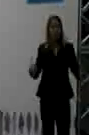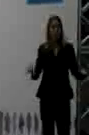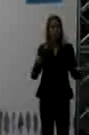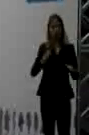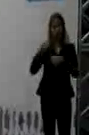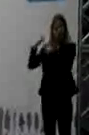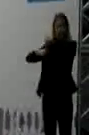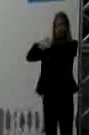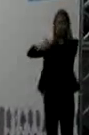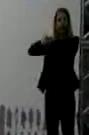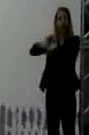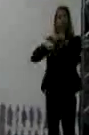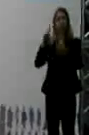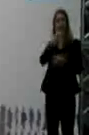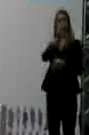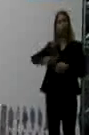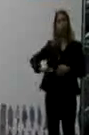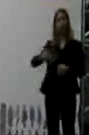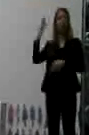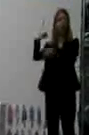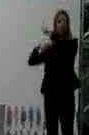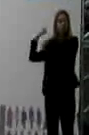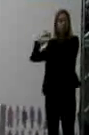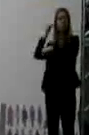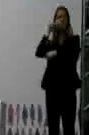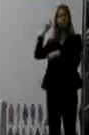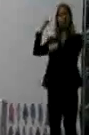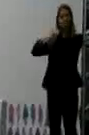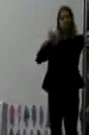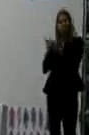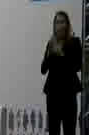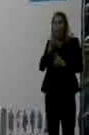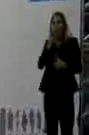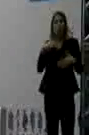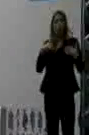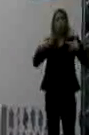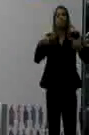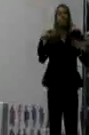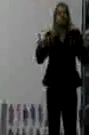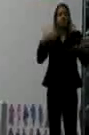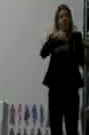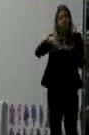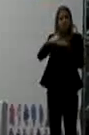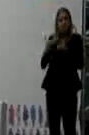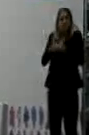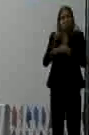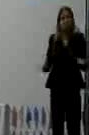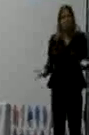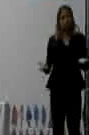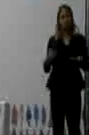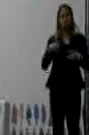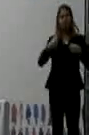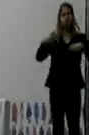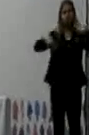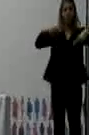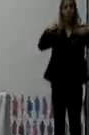o isolamento de outros governos, isolamento da sociedade, isolamento entre secretarias, isolamento de construção de políticas